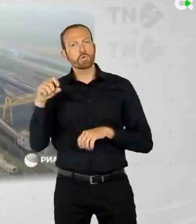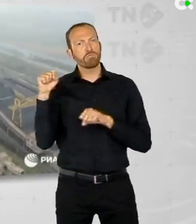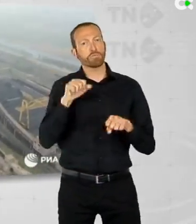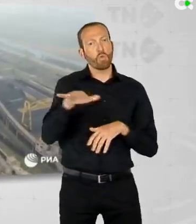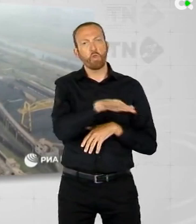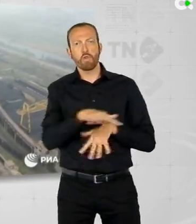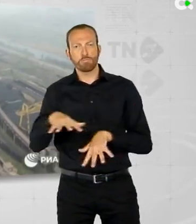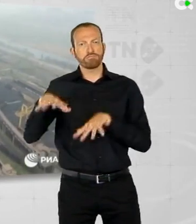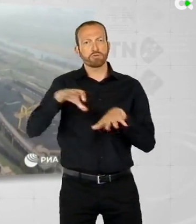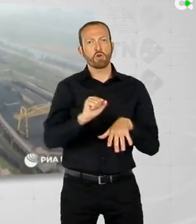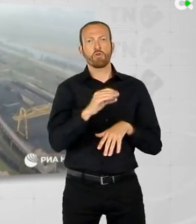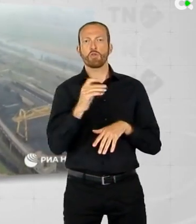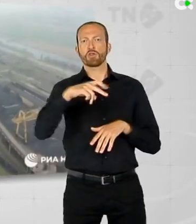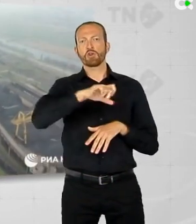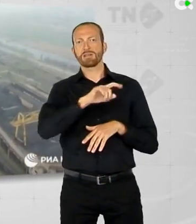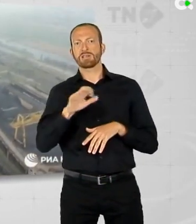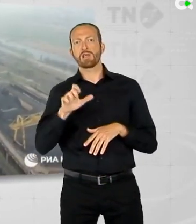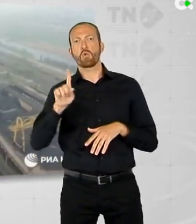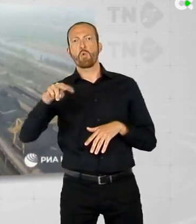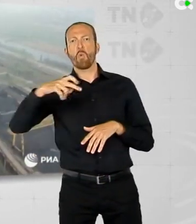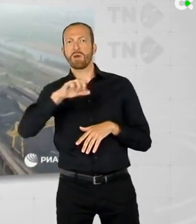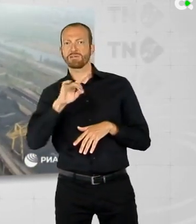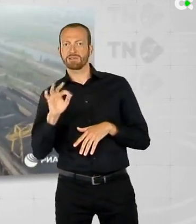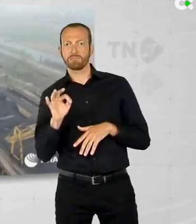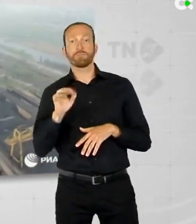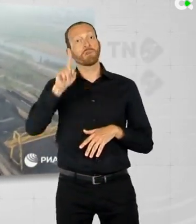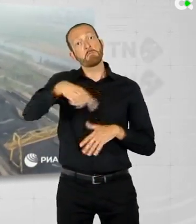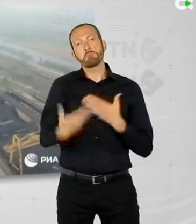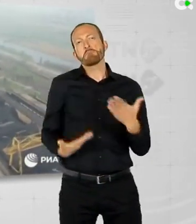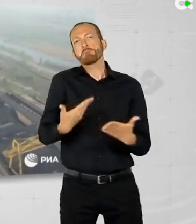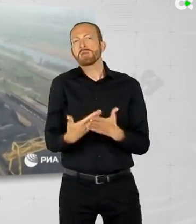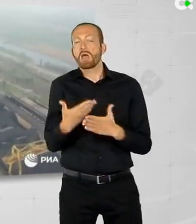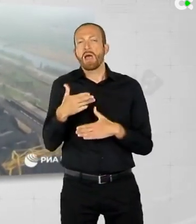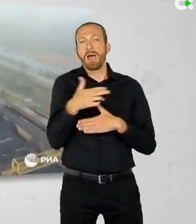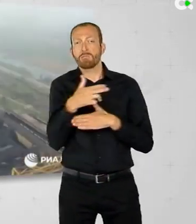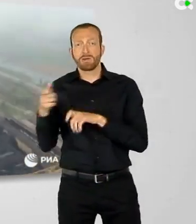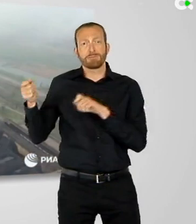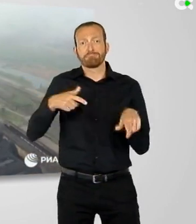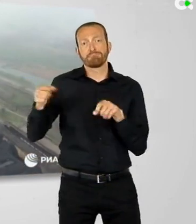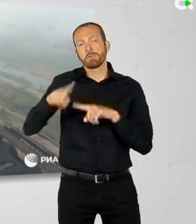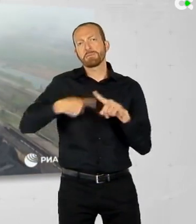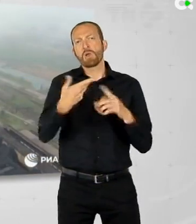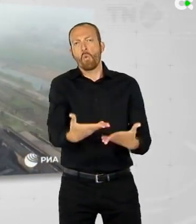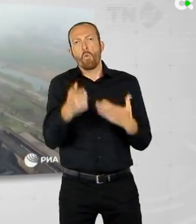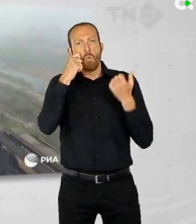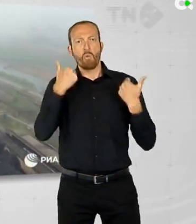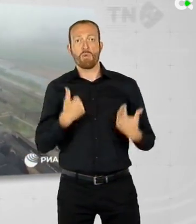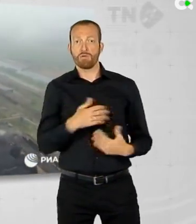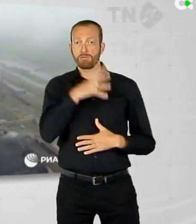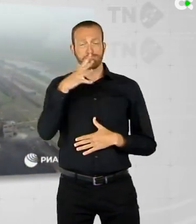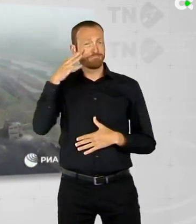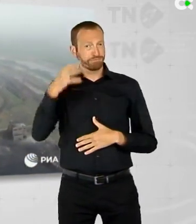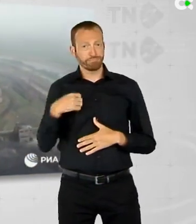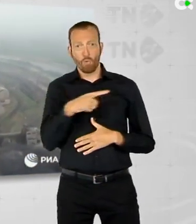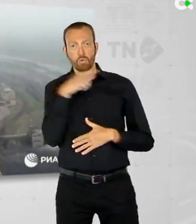en las regiones invadidas de Donetsk y Lugansk. Ha pedido nuevo envío de armas y ayuda humanitaria para acabar con